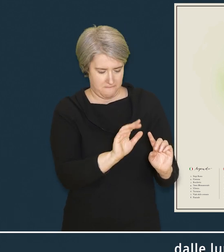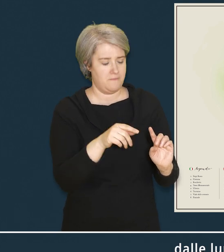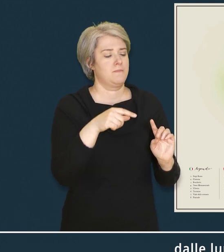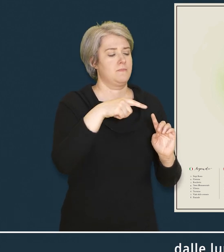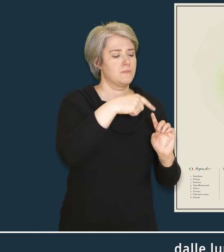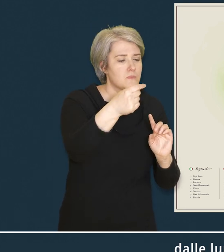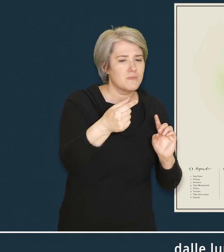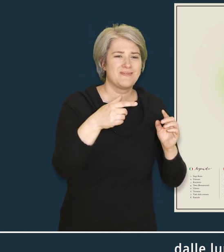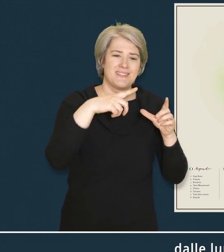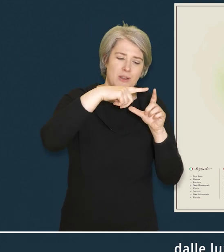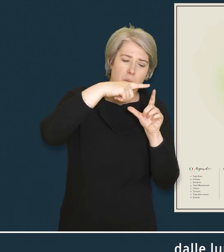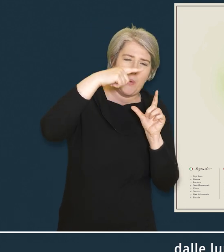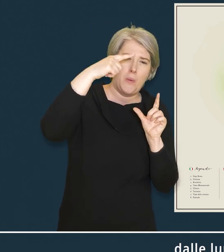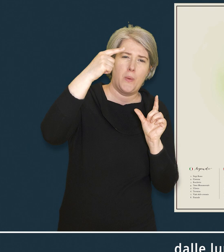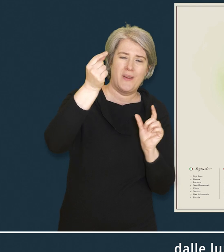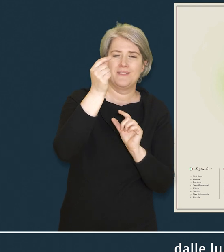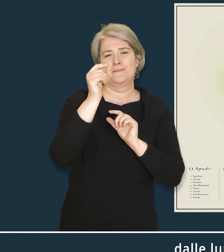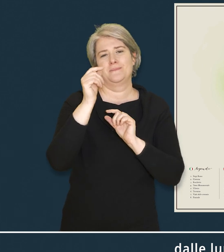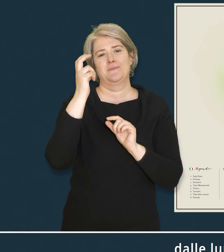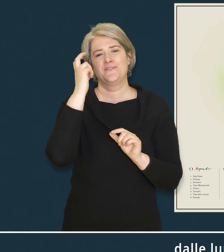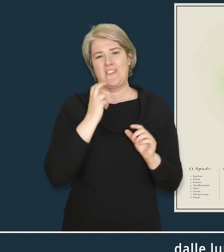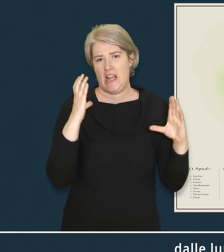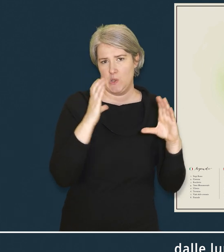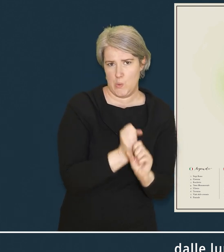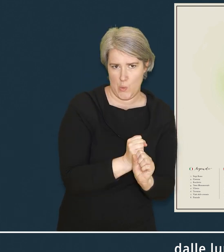Dalle larghe foglie a ciuffo verde scuro.